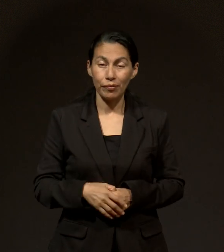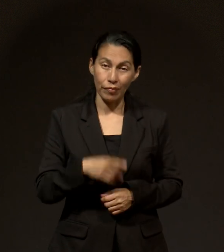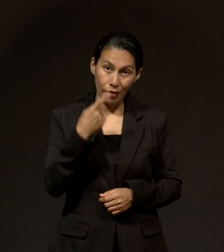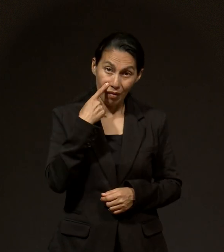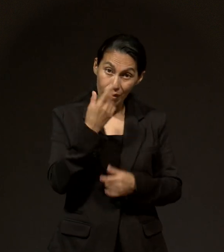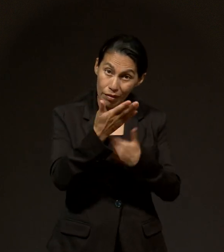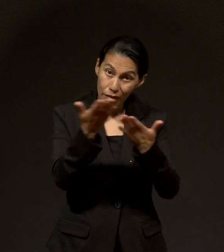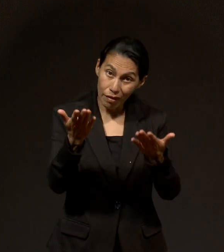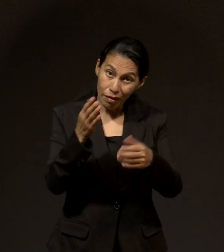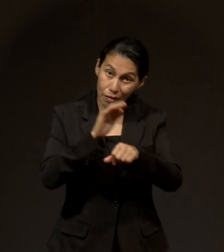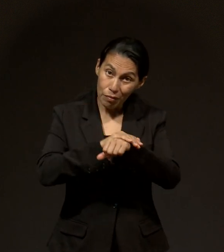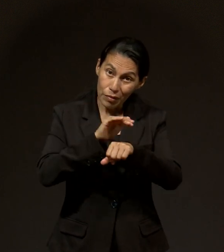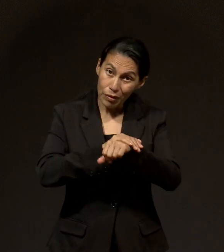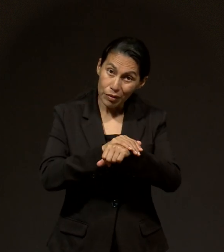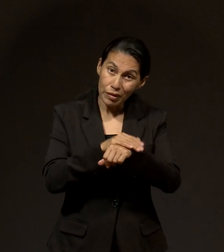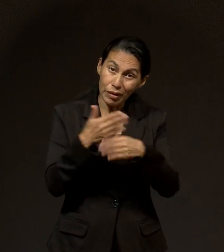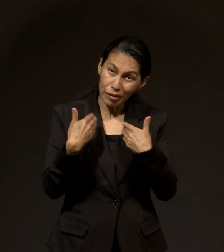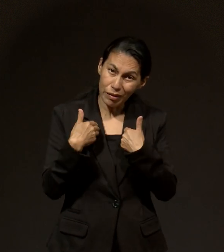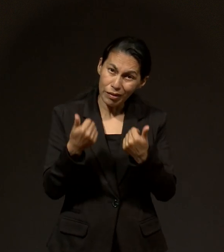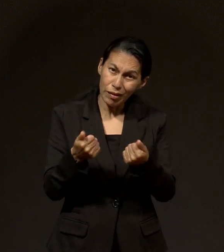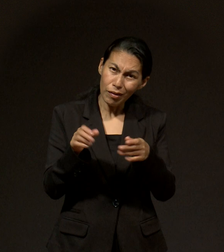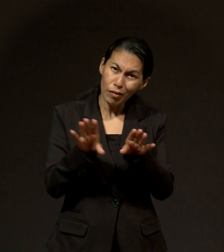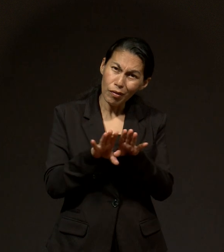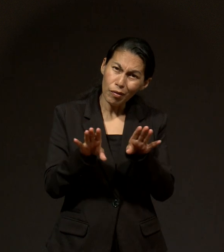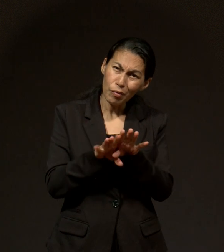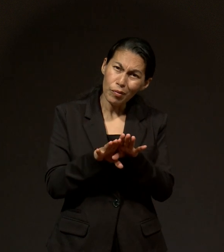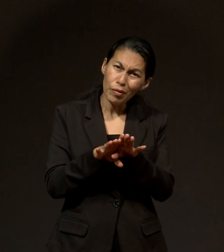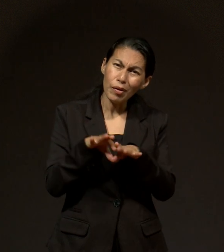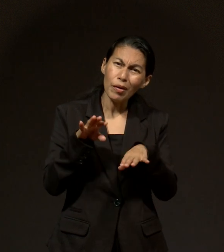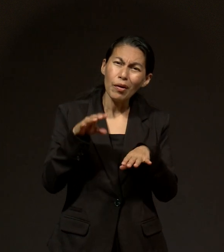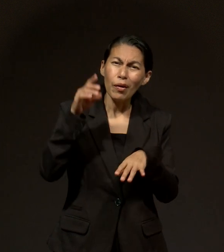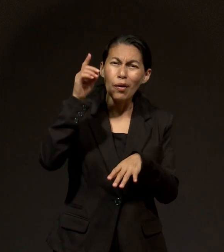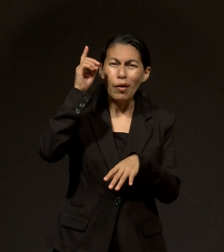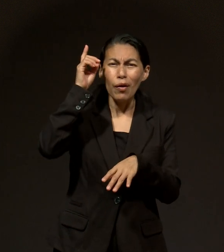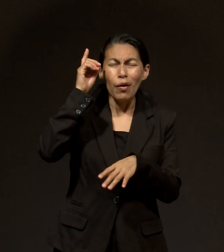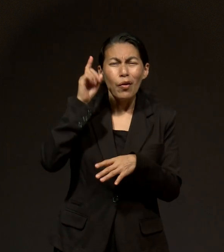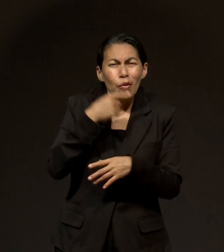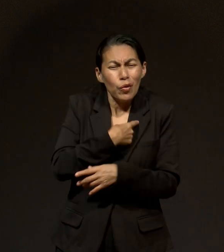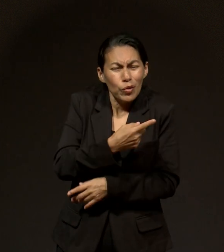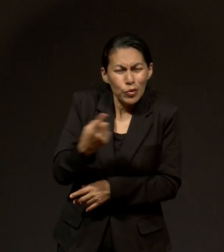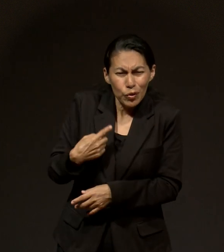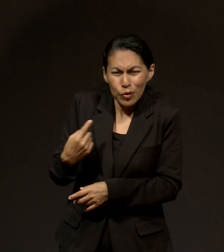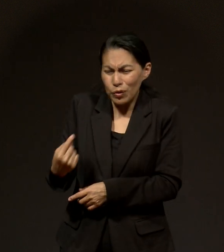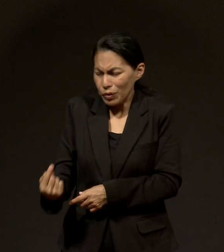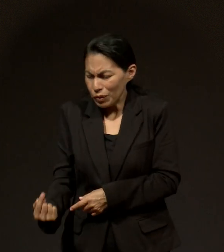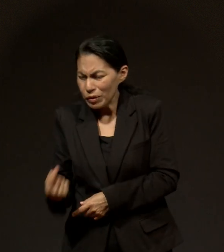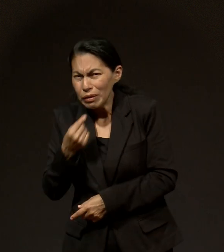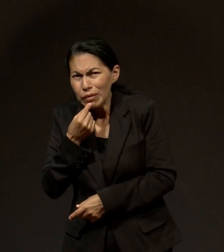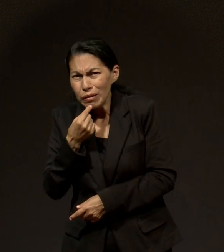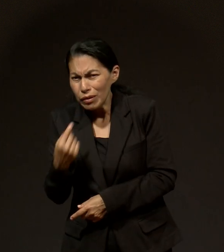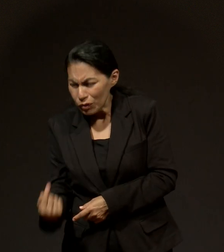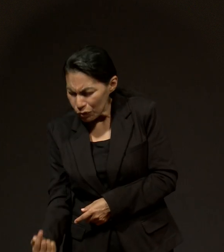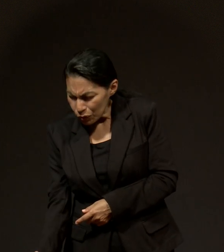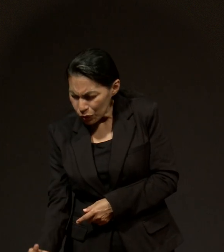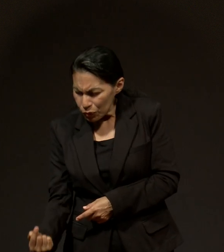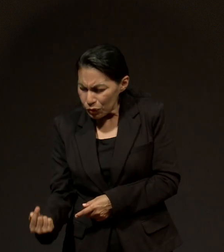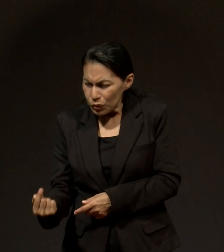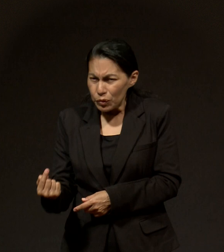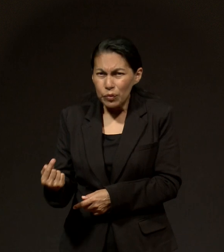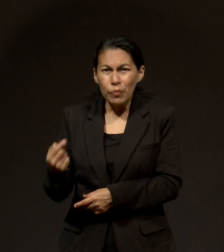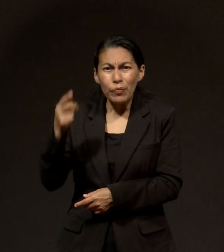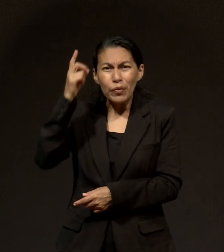ven ustedes cómo Dios, aún en nuestra pequeña edad, tierna edad realmente, si